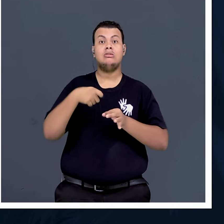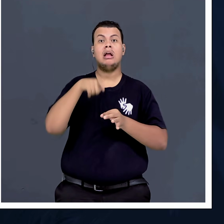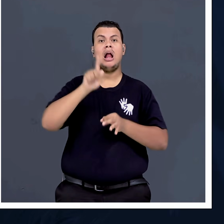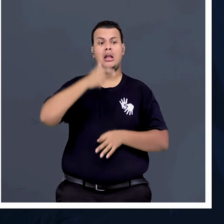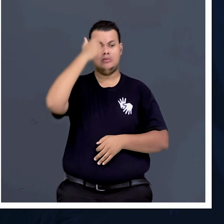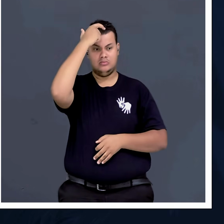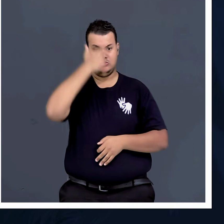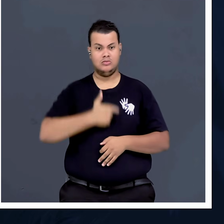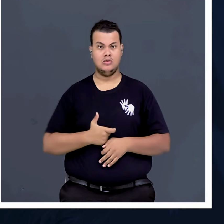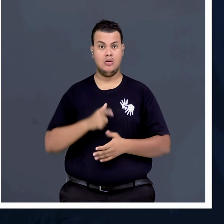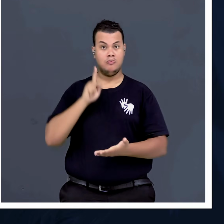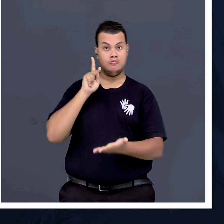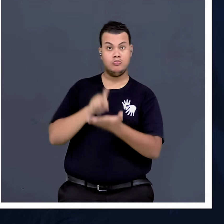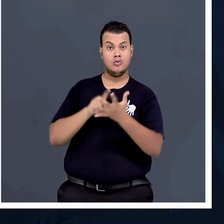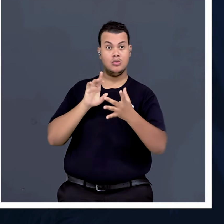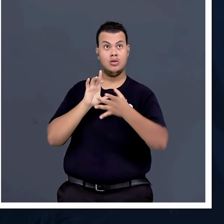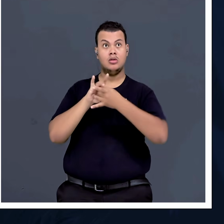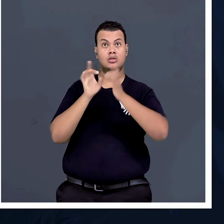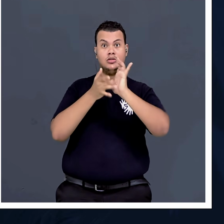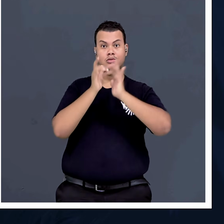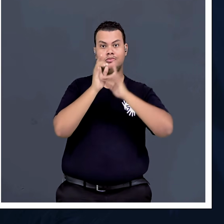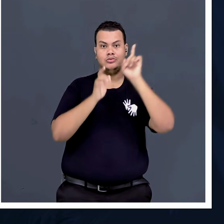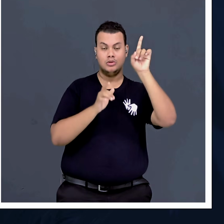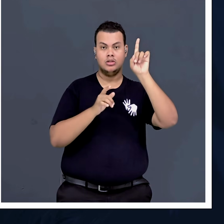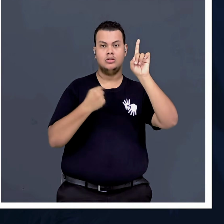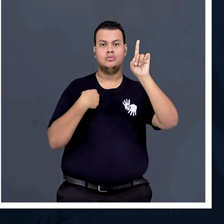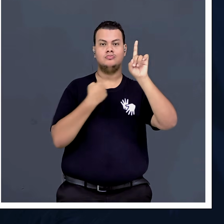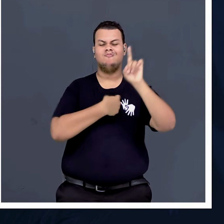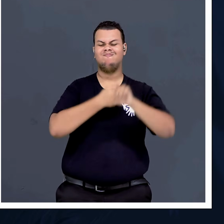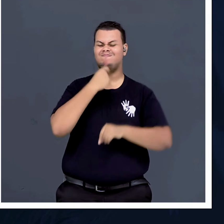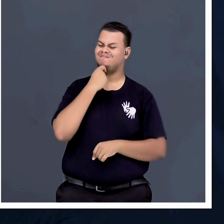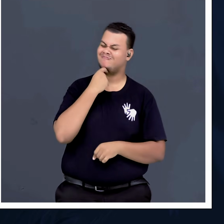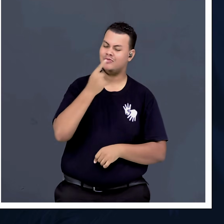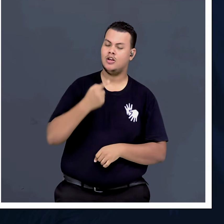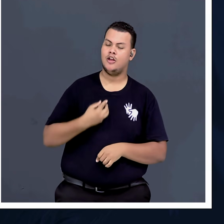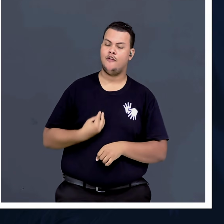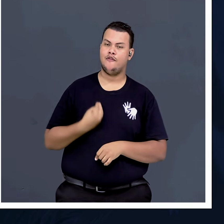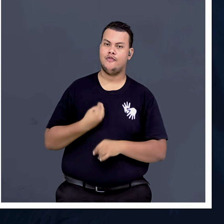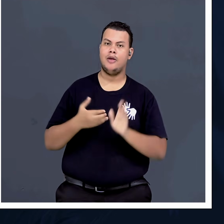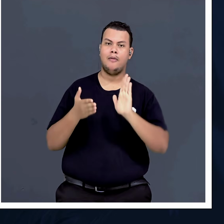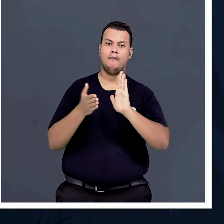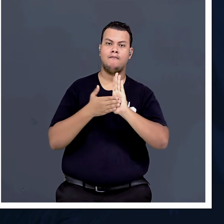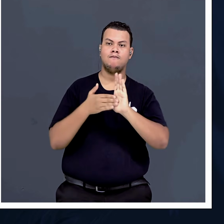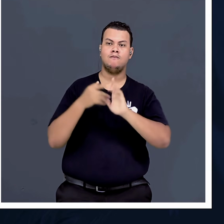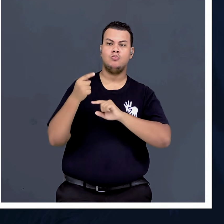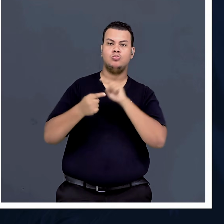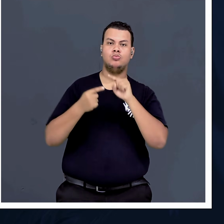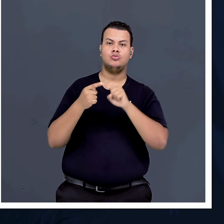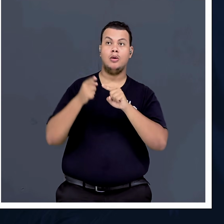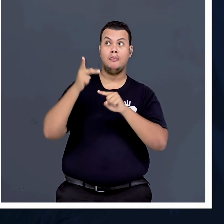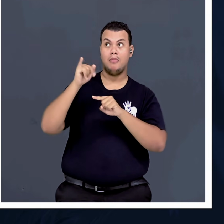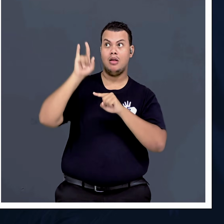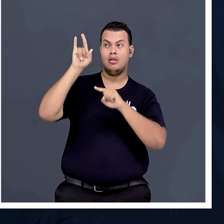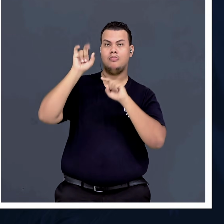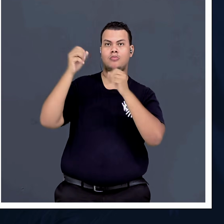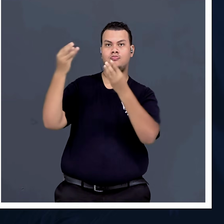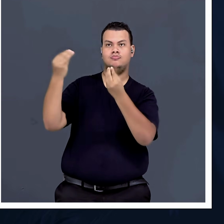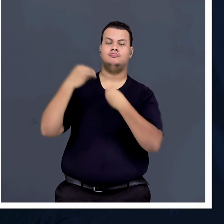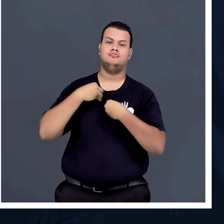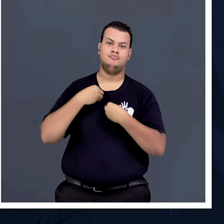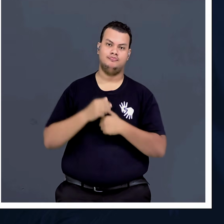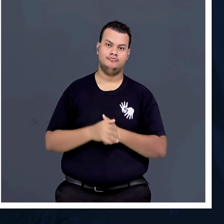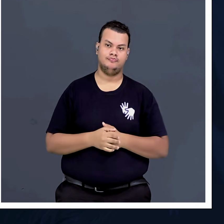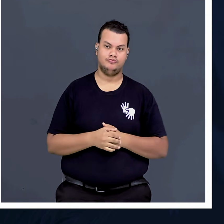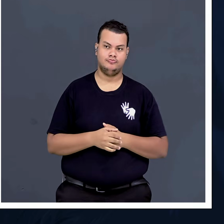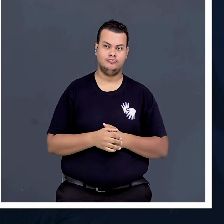nós somos em Cristo Jesus, nós não vamos conseguir viver os propósitos que o Pai determinou para